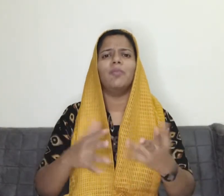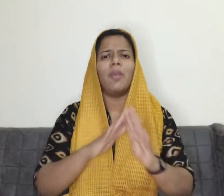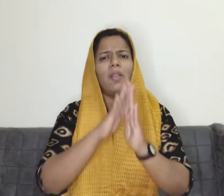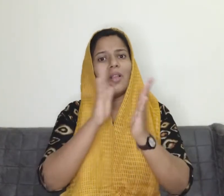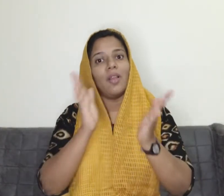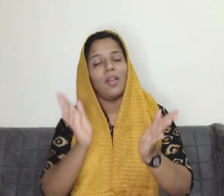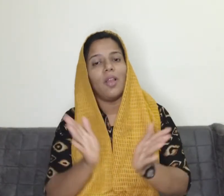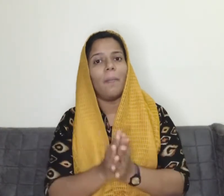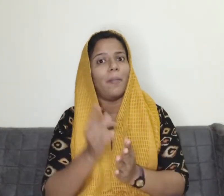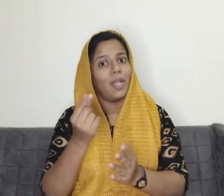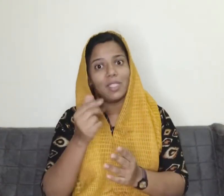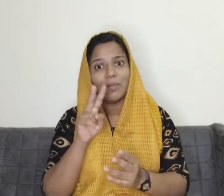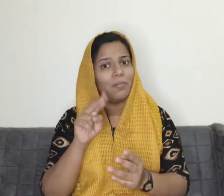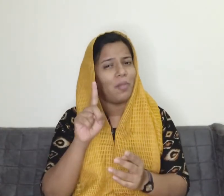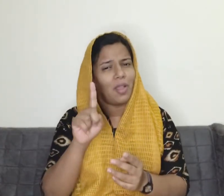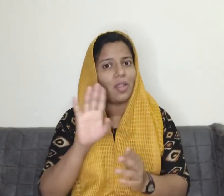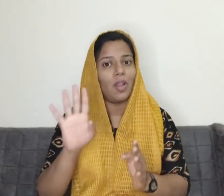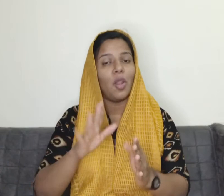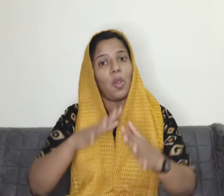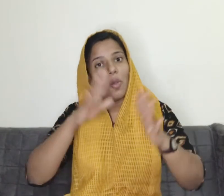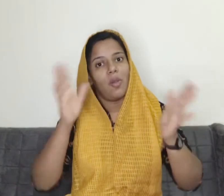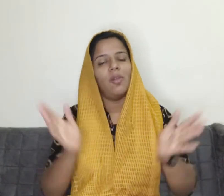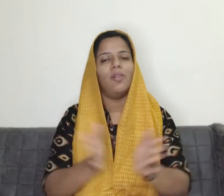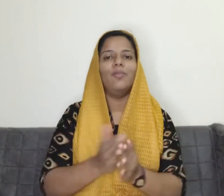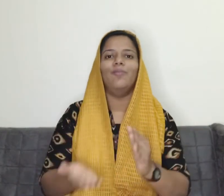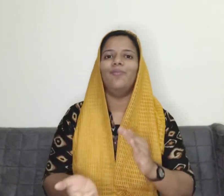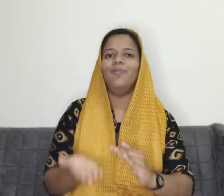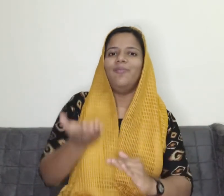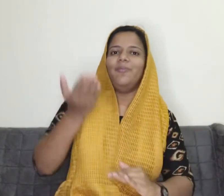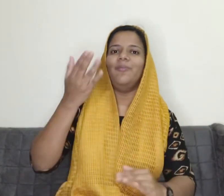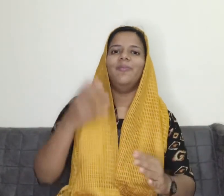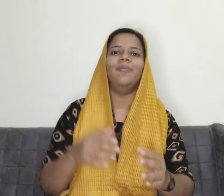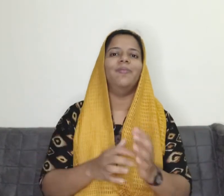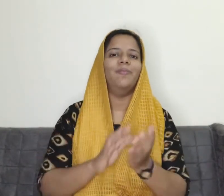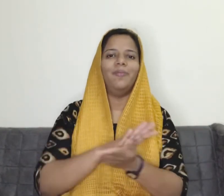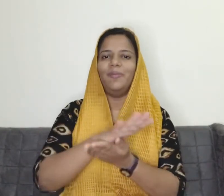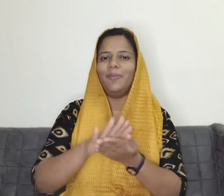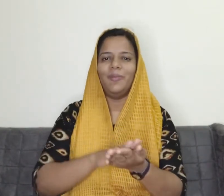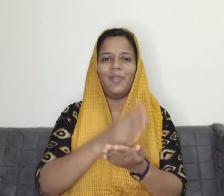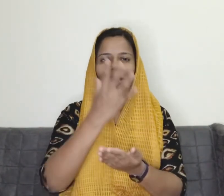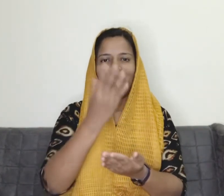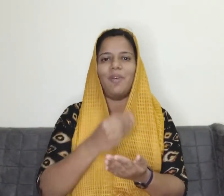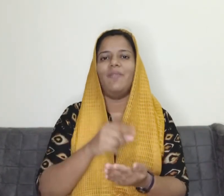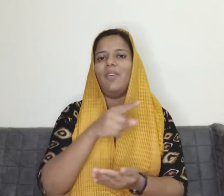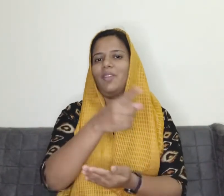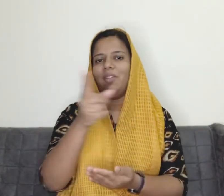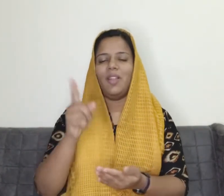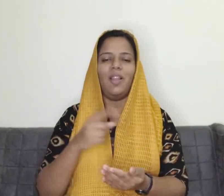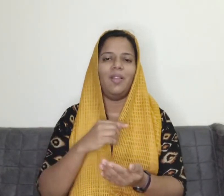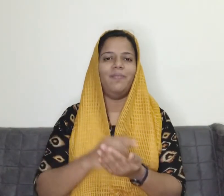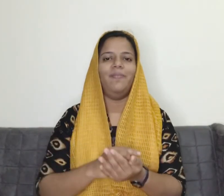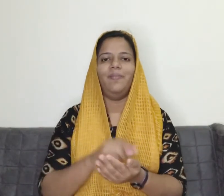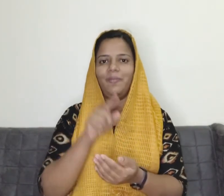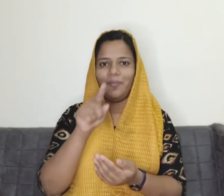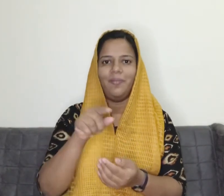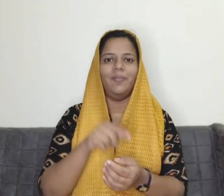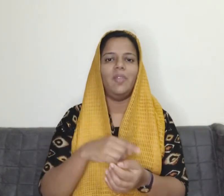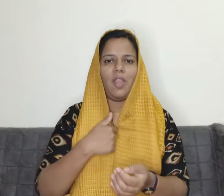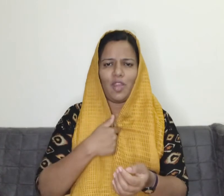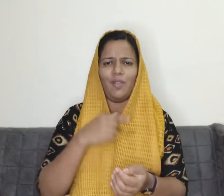സന്തോഷം, എല്ലാം അതിനകത്ത് വരും. അതുകൊണ്ട് അങ്ങനെ ഒരു ജീവിതം നയിക്കുവാൻ പരിശുദ്ധാത്മാവ് ഈ പ്രഭാതത്തിൽ എന്നെയും ഈ സന്ദേശം കേൾക്കുന്ന നിങ്ങളെ